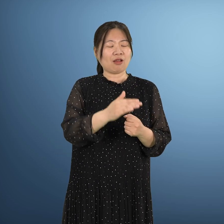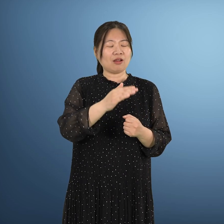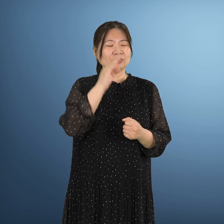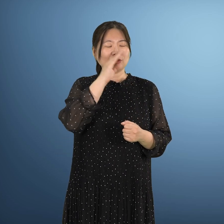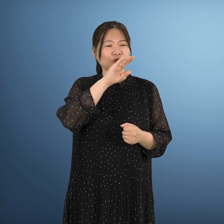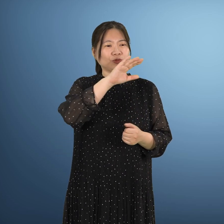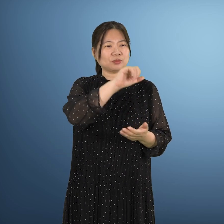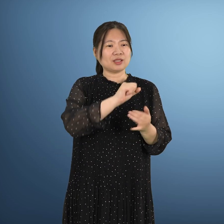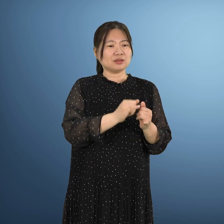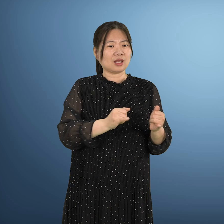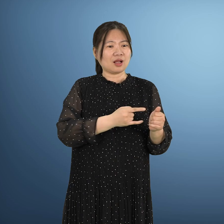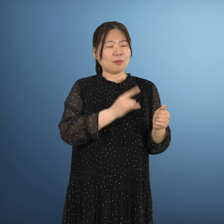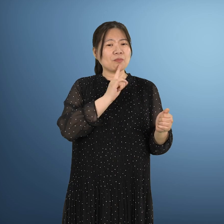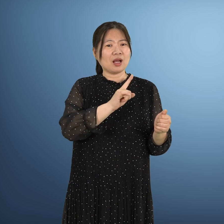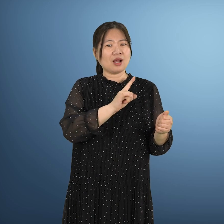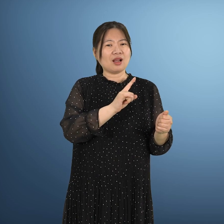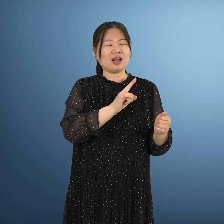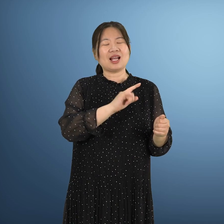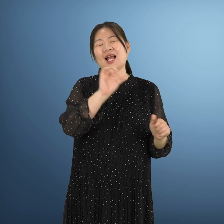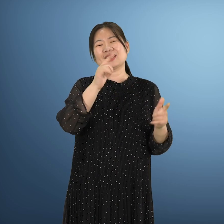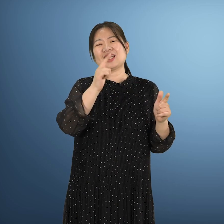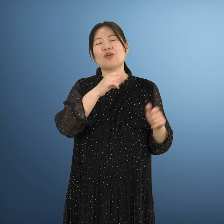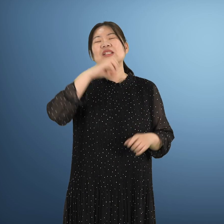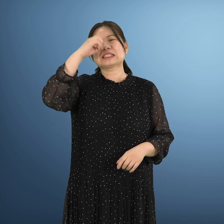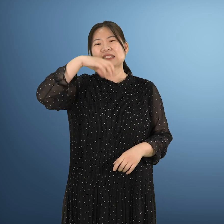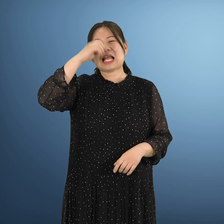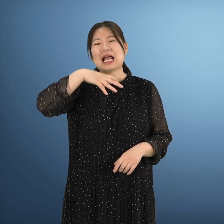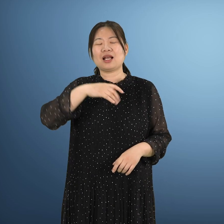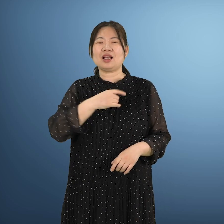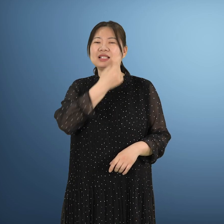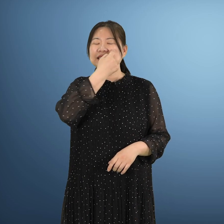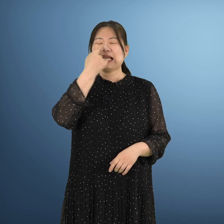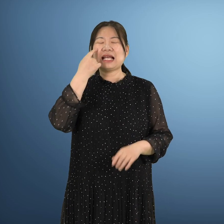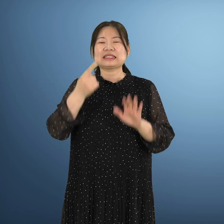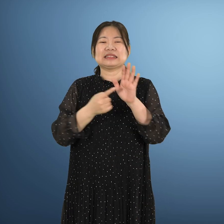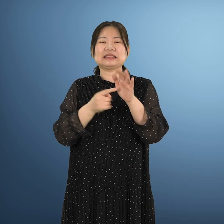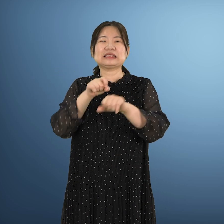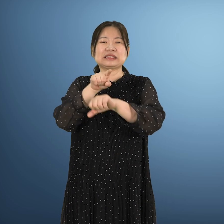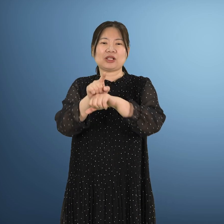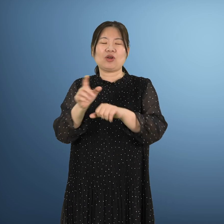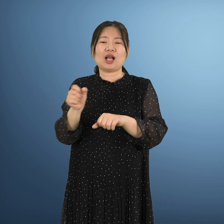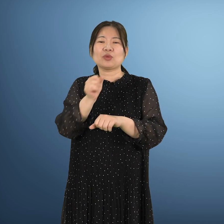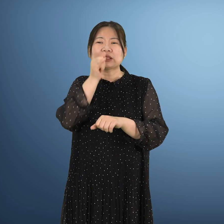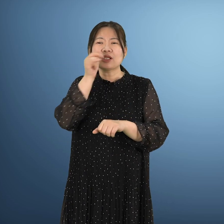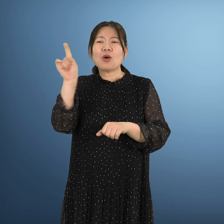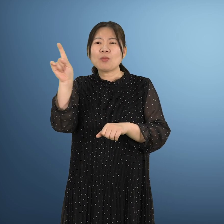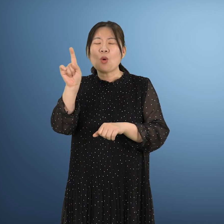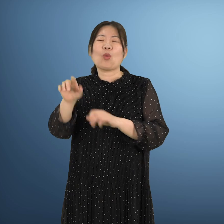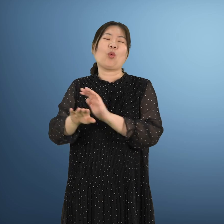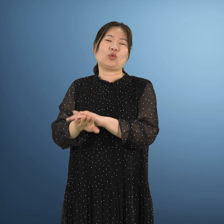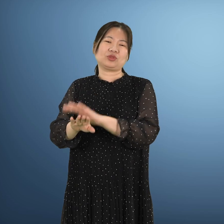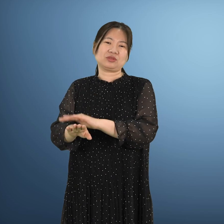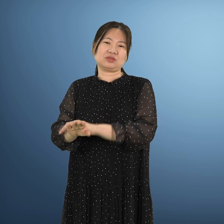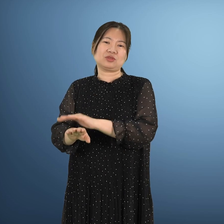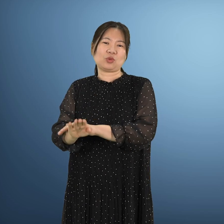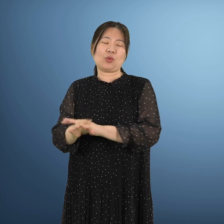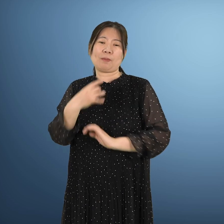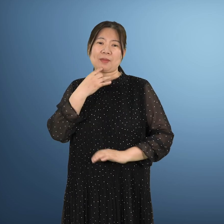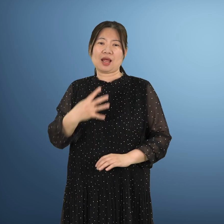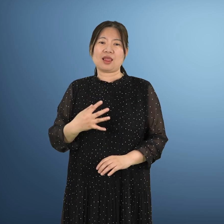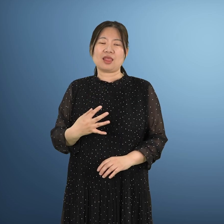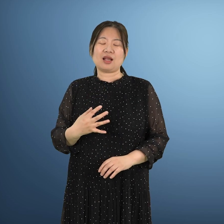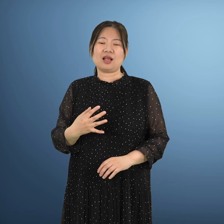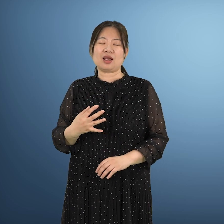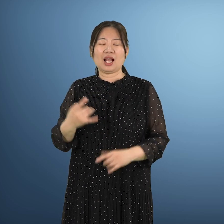사람이냐? 상징성이 그렇단 말이에요. 담아진 상징이. 그러니까 오른쪽은 항상